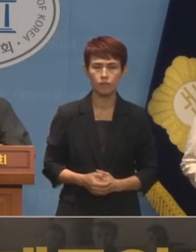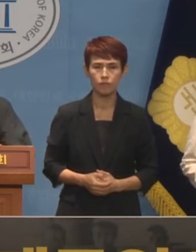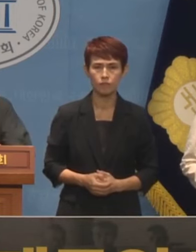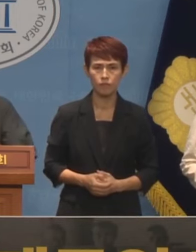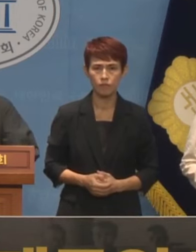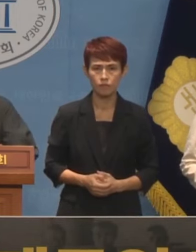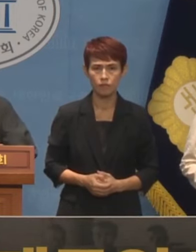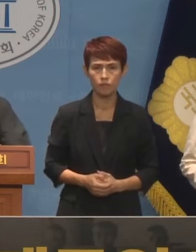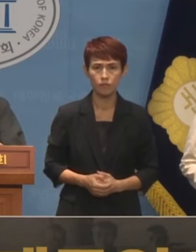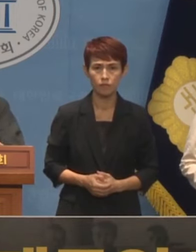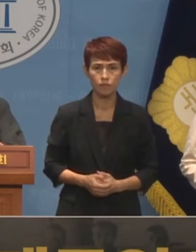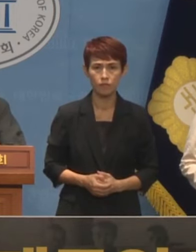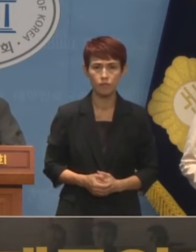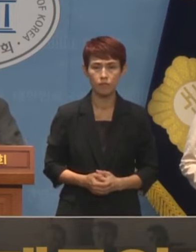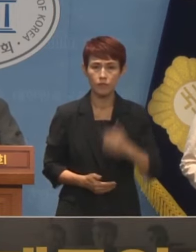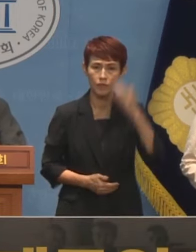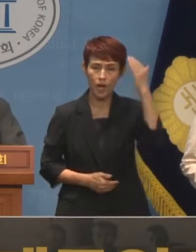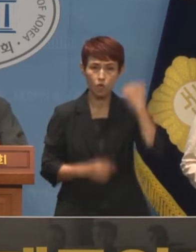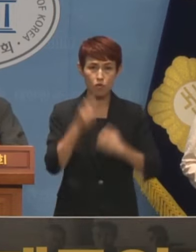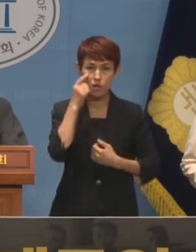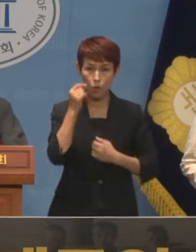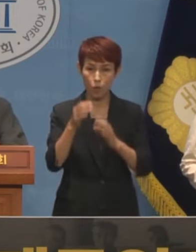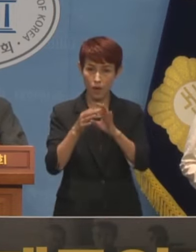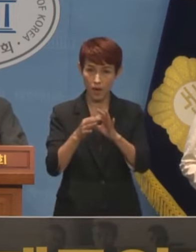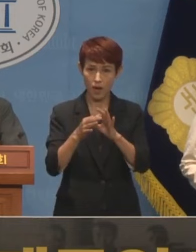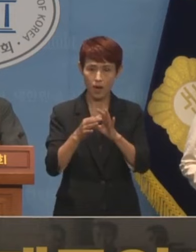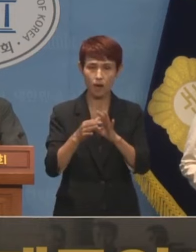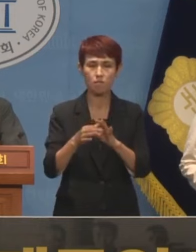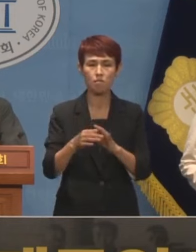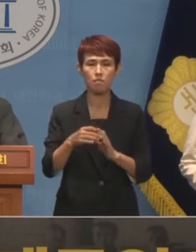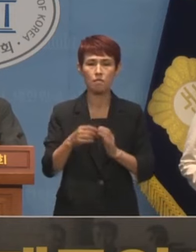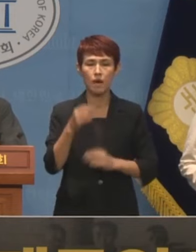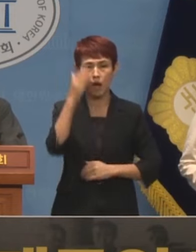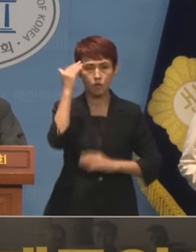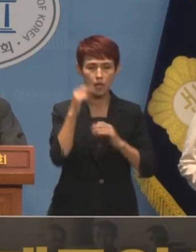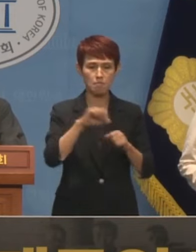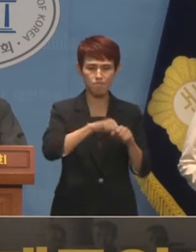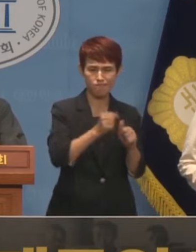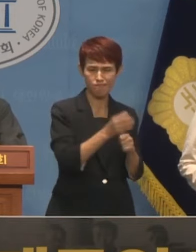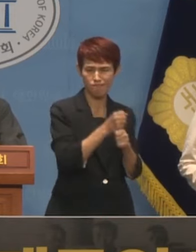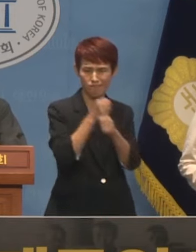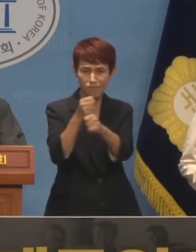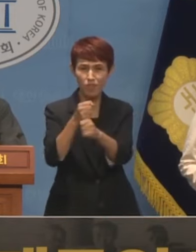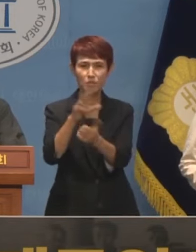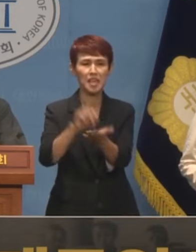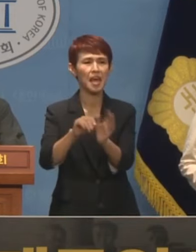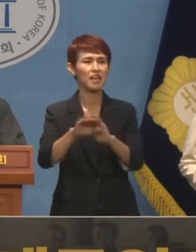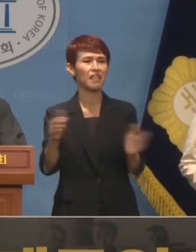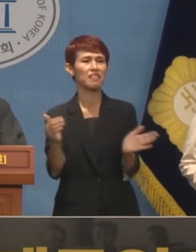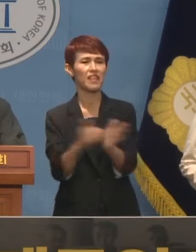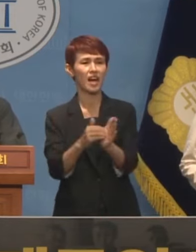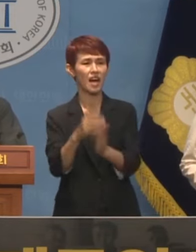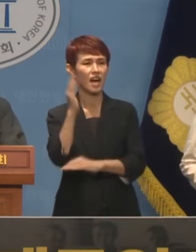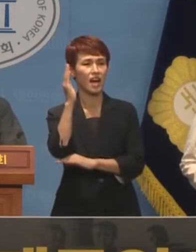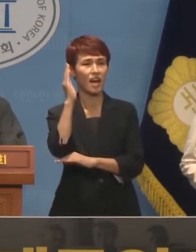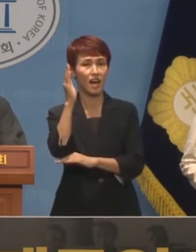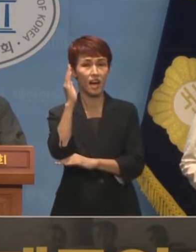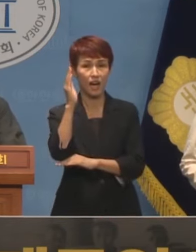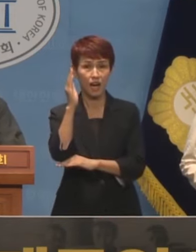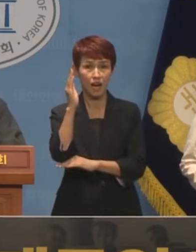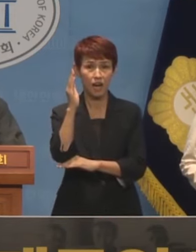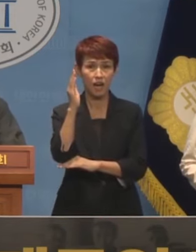요청합니다 한일관계 당국이 조선인 강제동원 문제가 해결됐다 호들갑을 떨었던